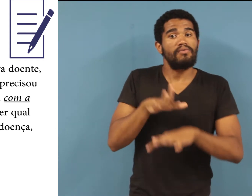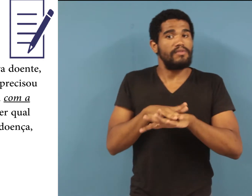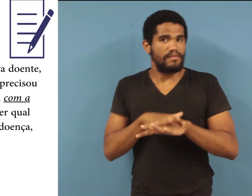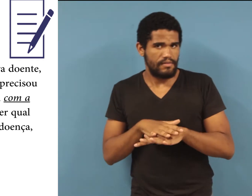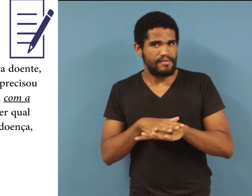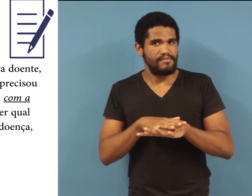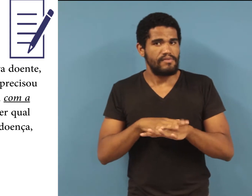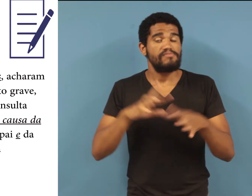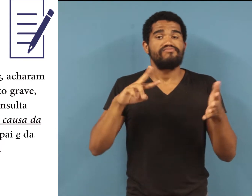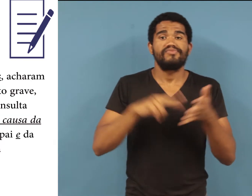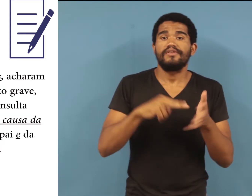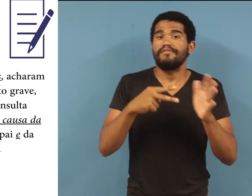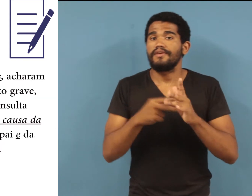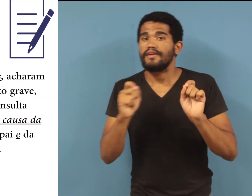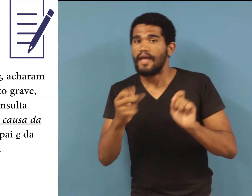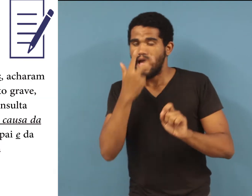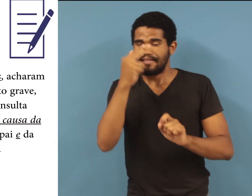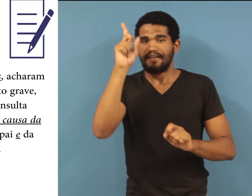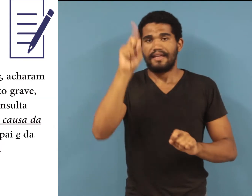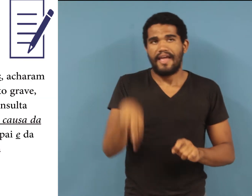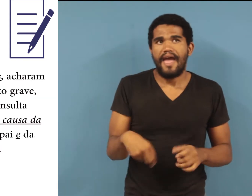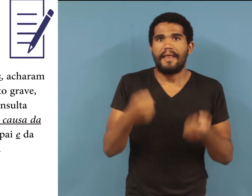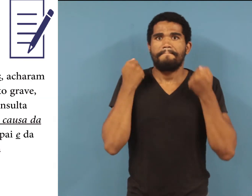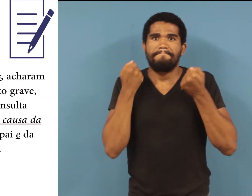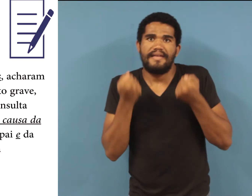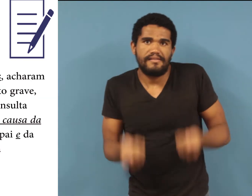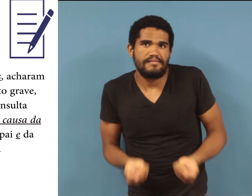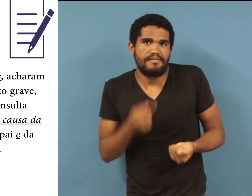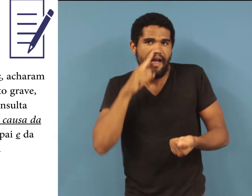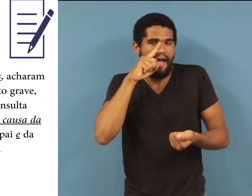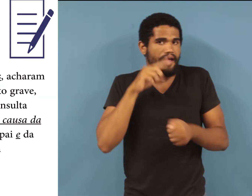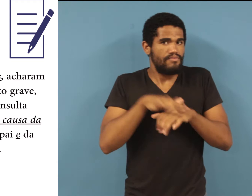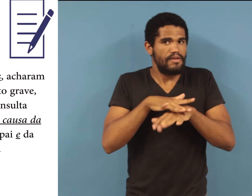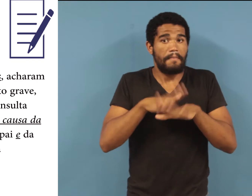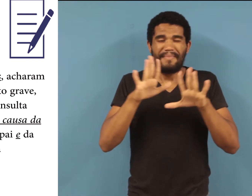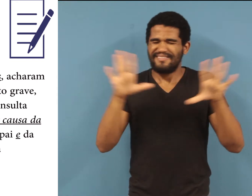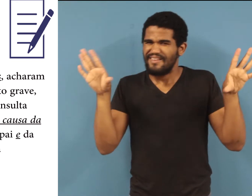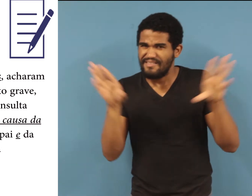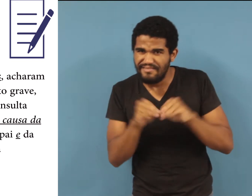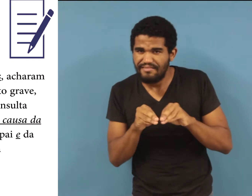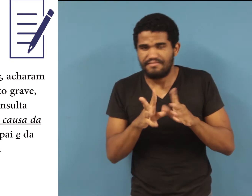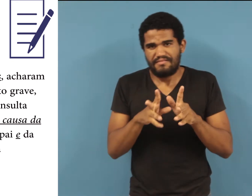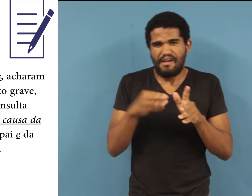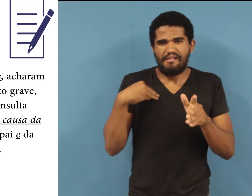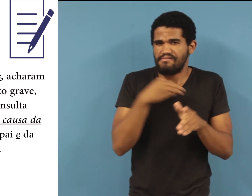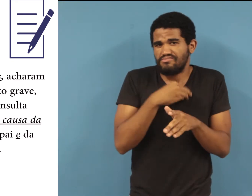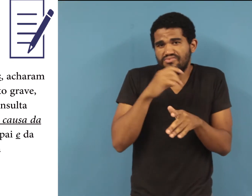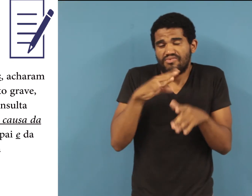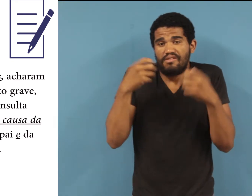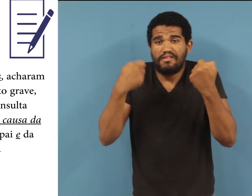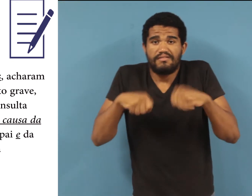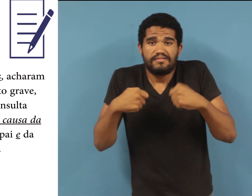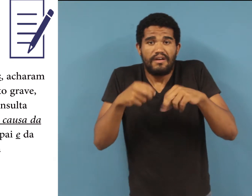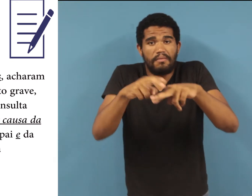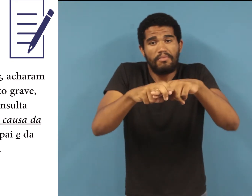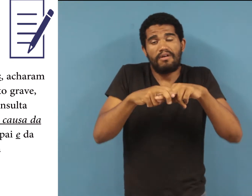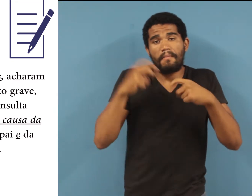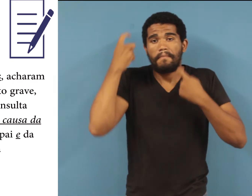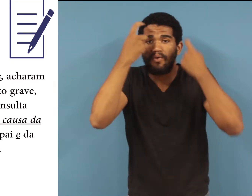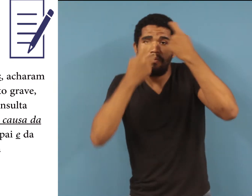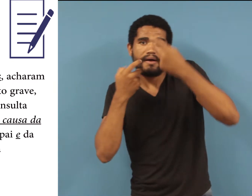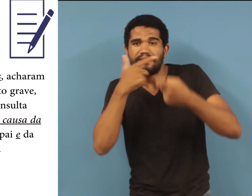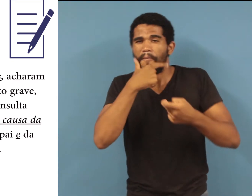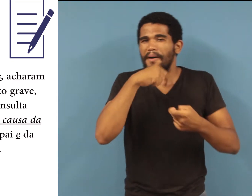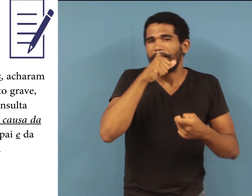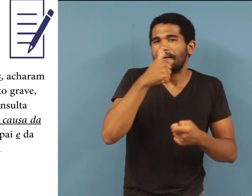outras palavras, acharam que era algo muito grave. Em síntese, a consulta era necessária por causa da preocupação